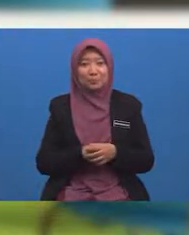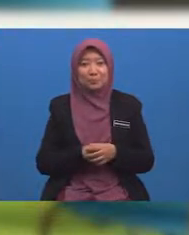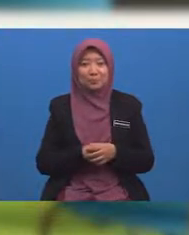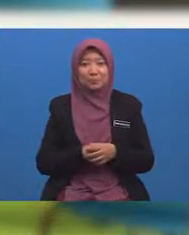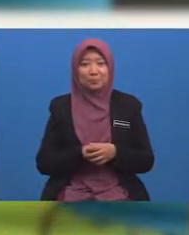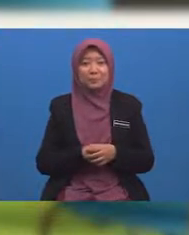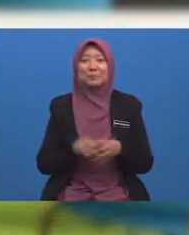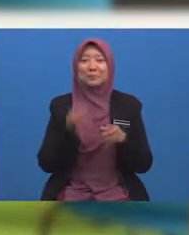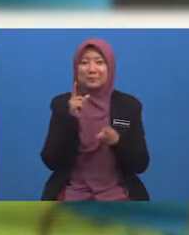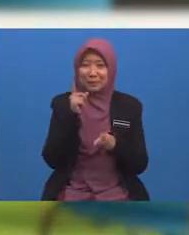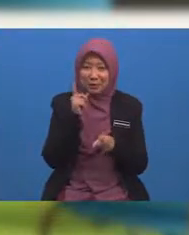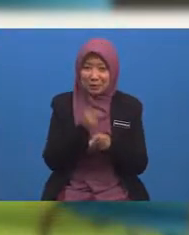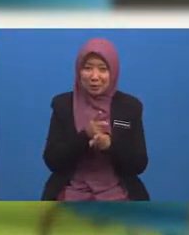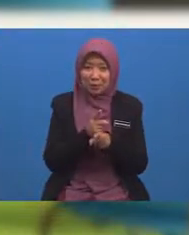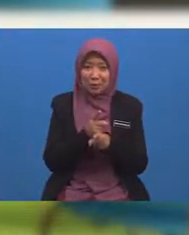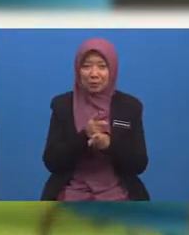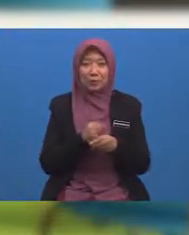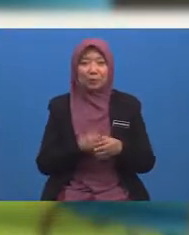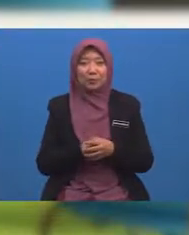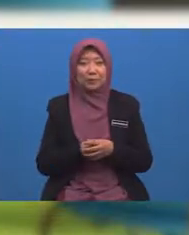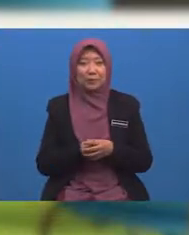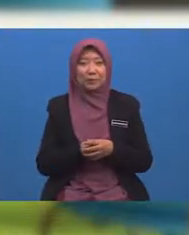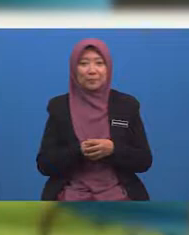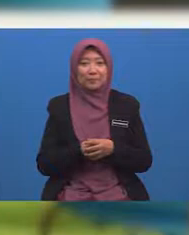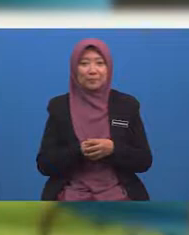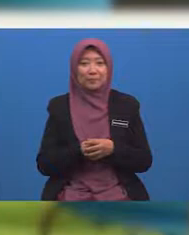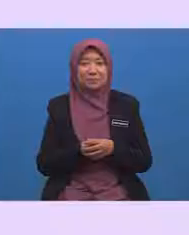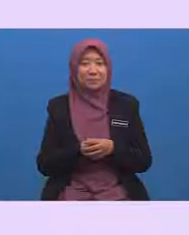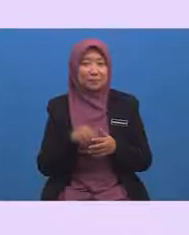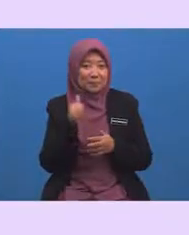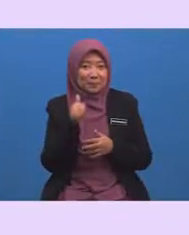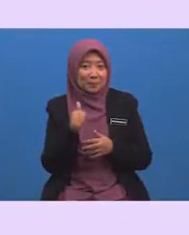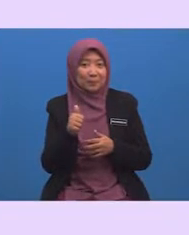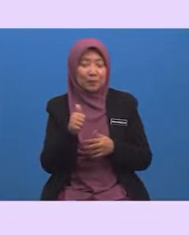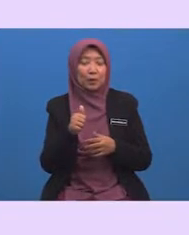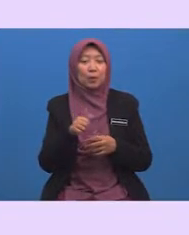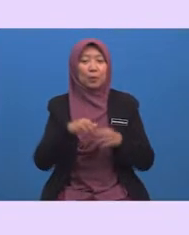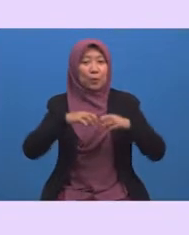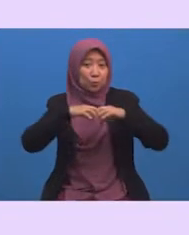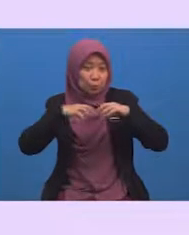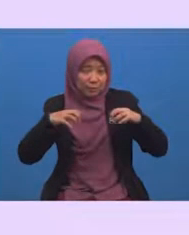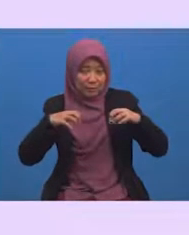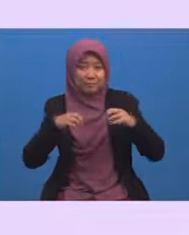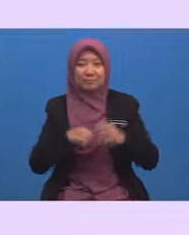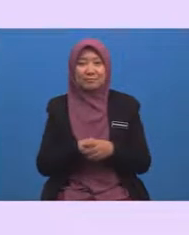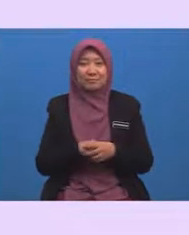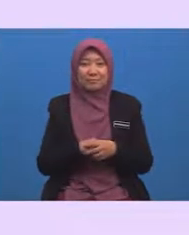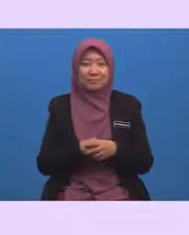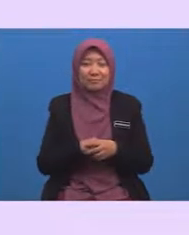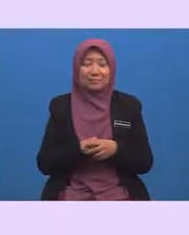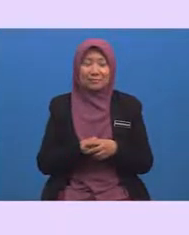Ya, betul murid-murid. Hebat! Buah durian yang